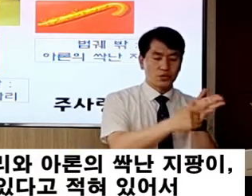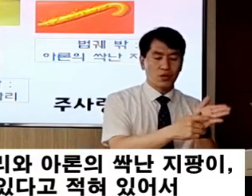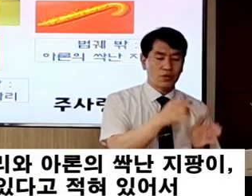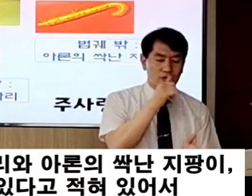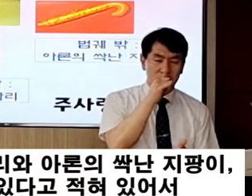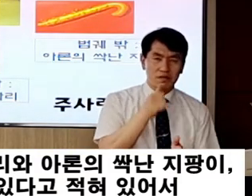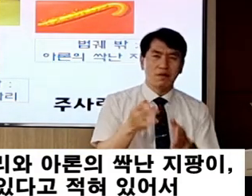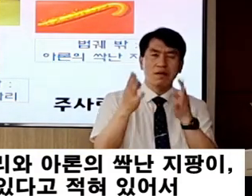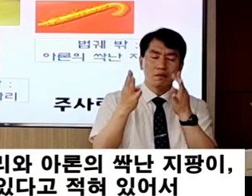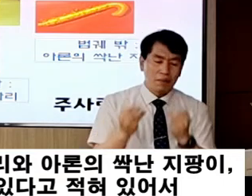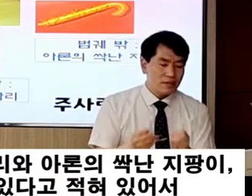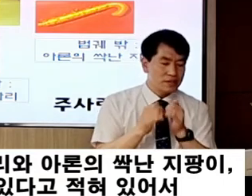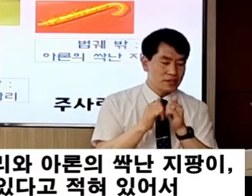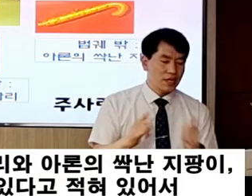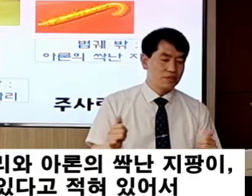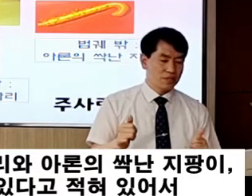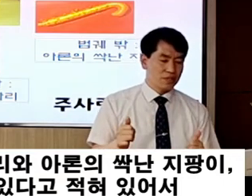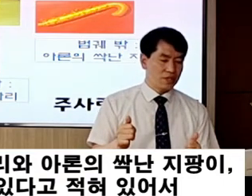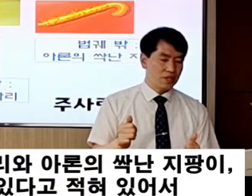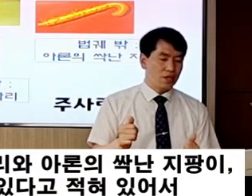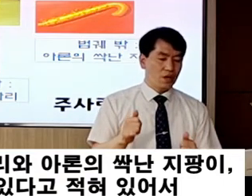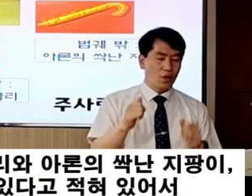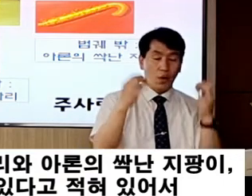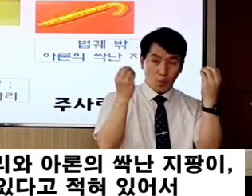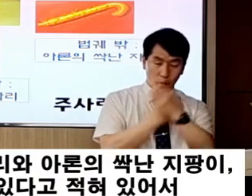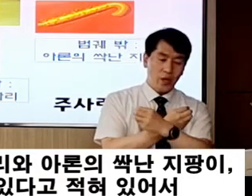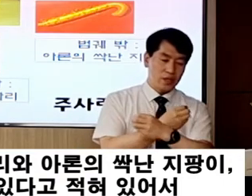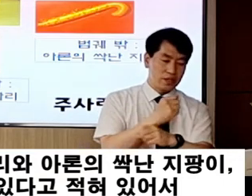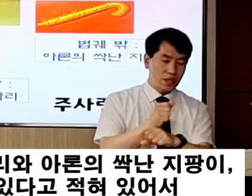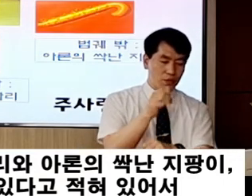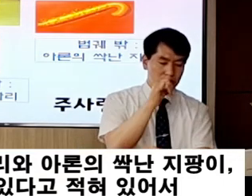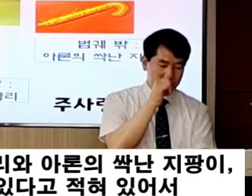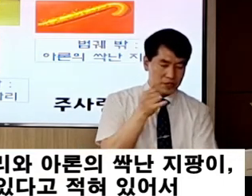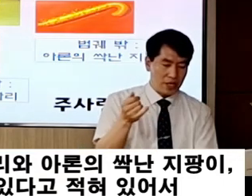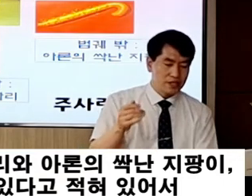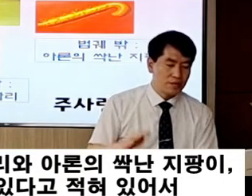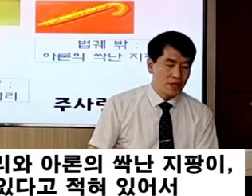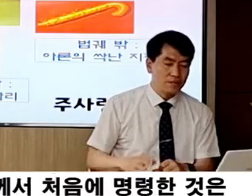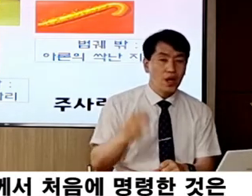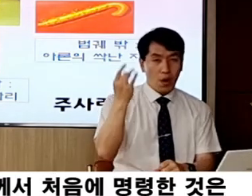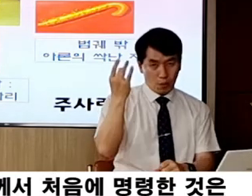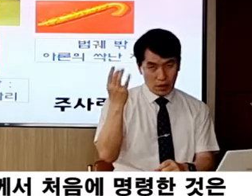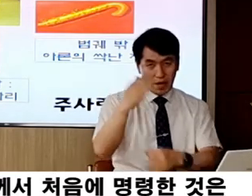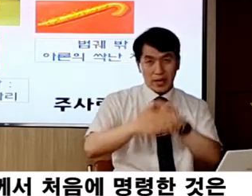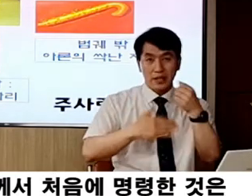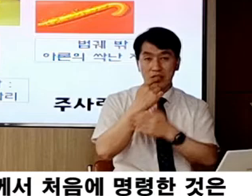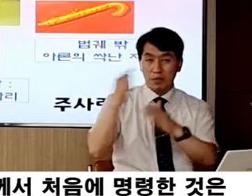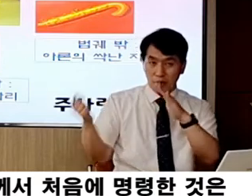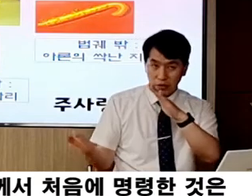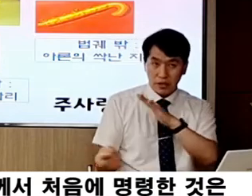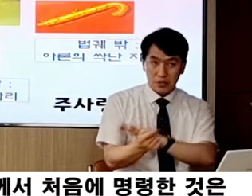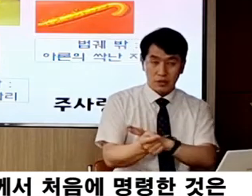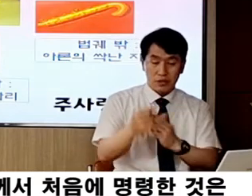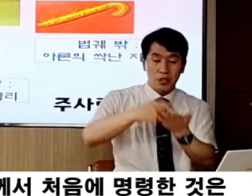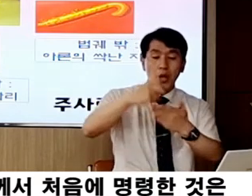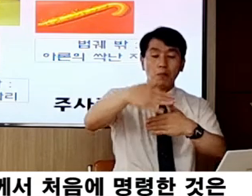적혀 있어서 많은 사람들이 오해를 하고 있습니다. 하지만 원래 하나님께서 명령하신 것은